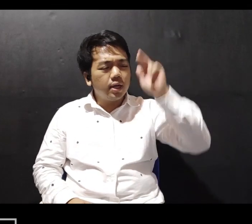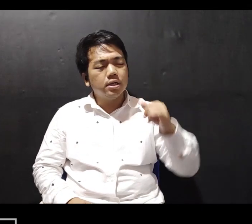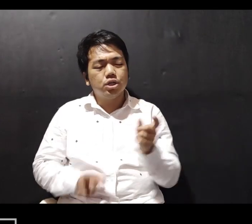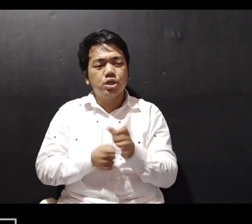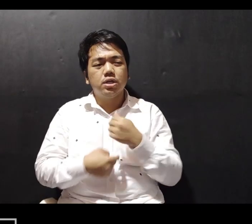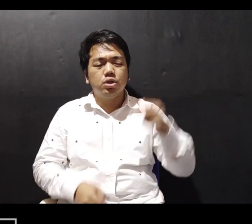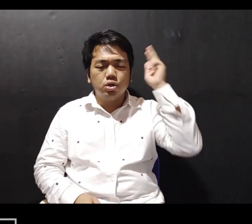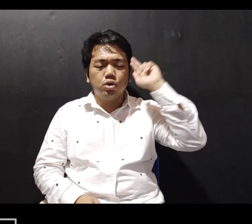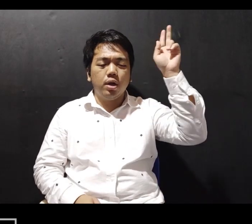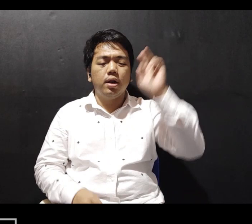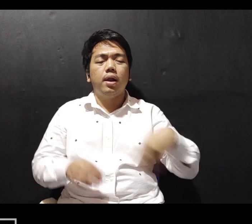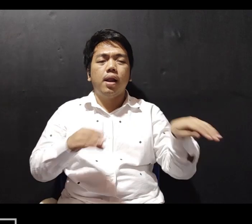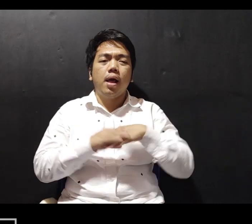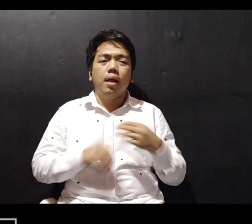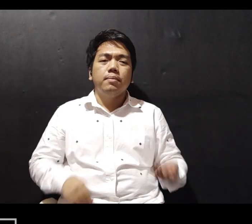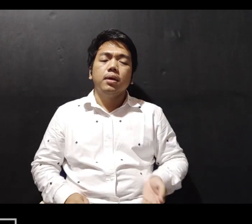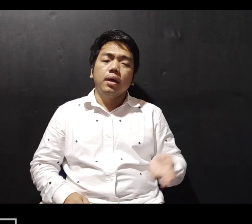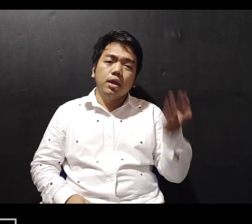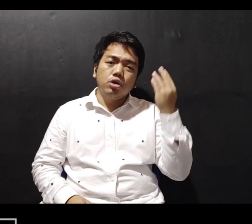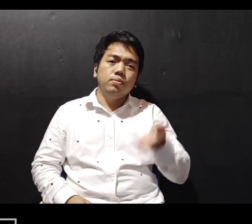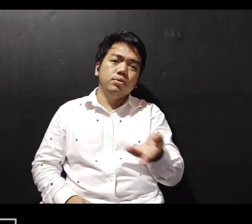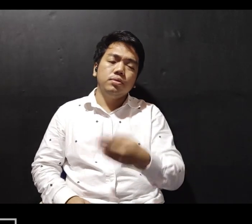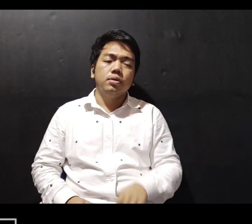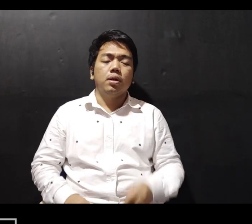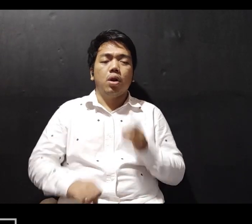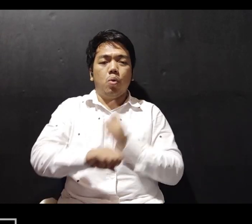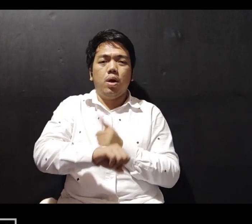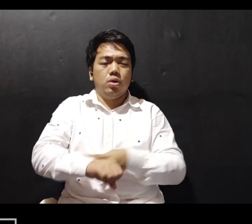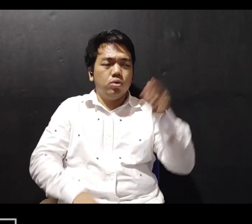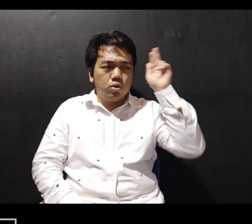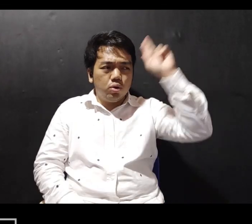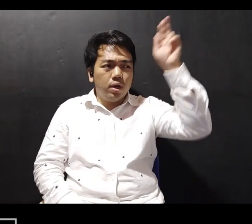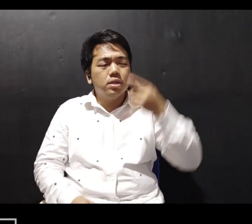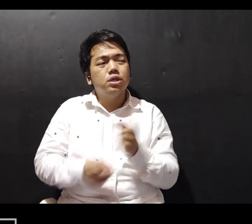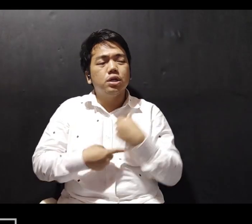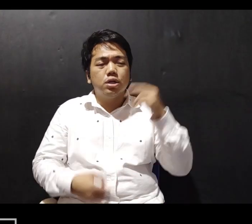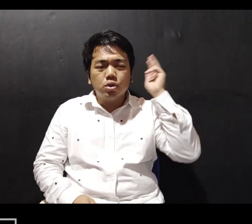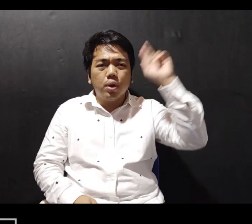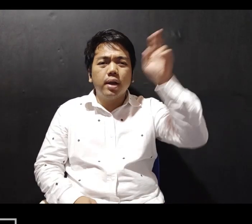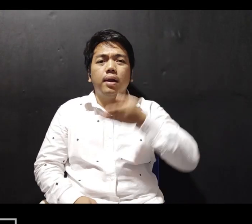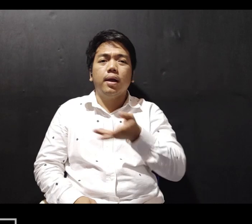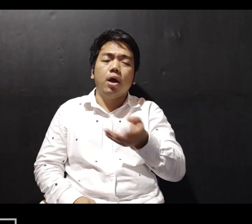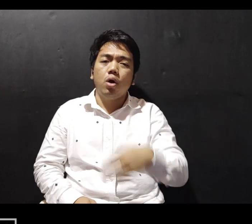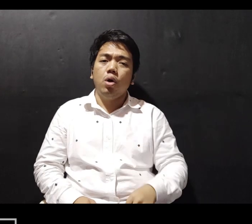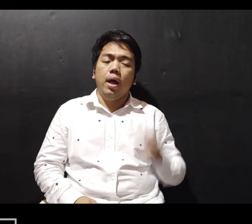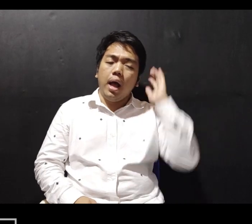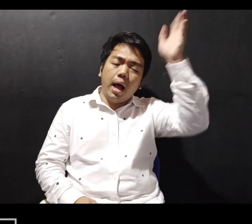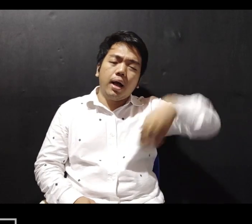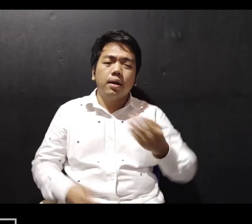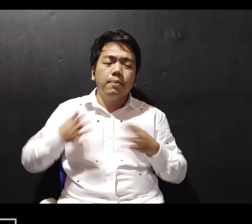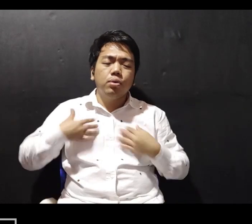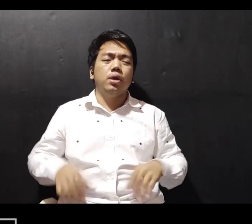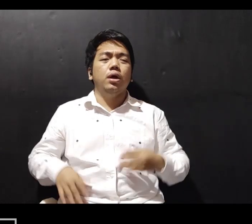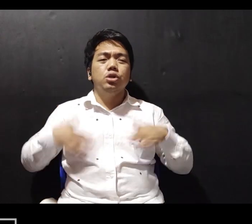Tuhan menjadi Tuhan di dalam hidupmu, engkau akan mempunyai satu pengharapan dan akan mempunyai satu sukacita. Karena